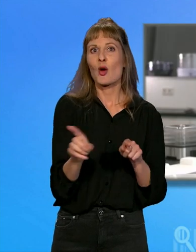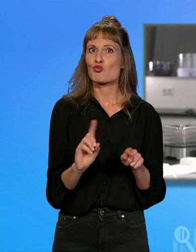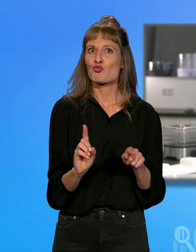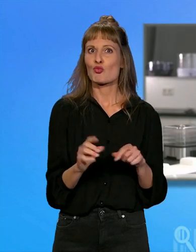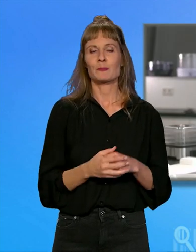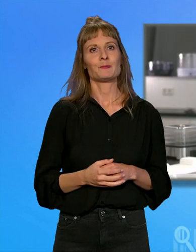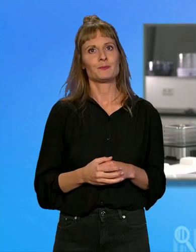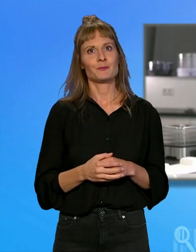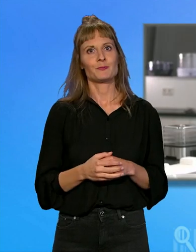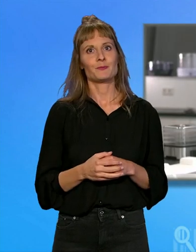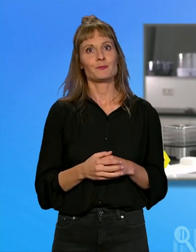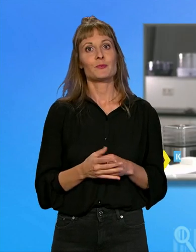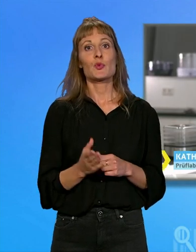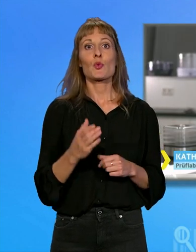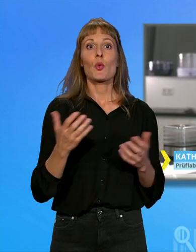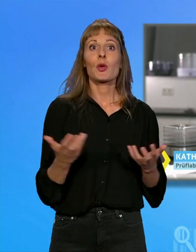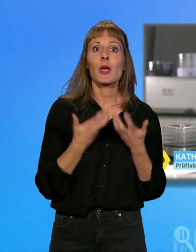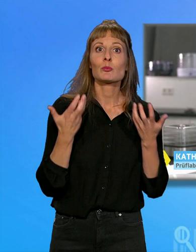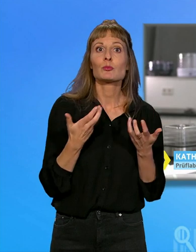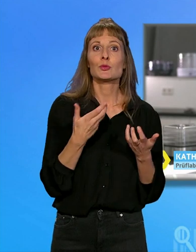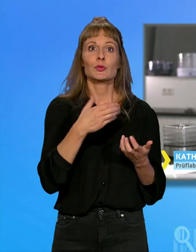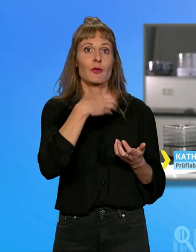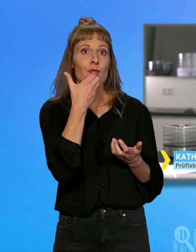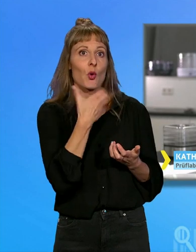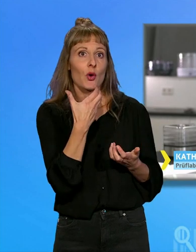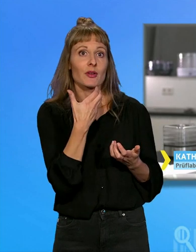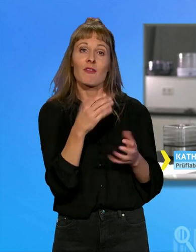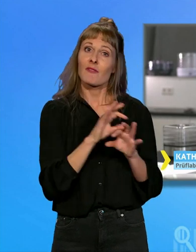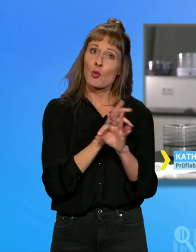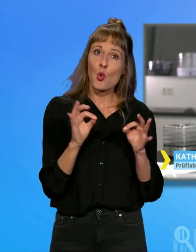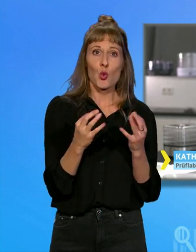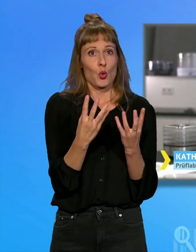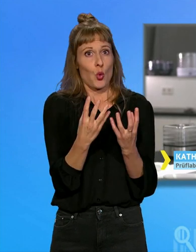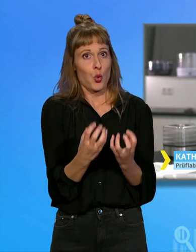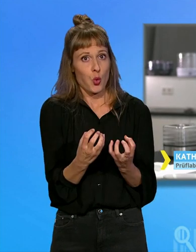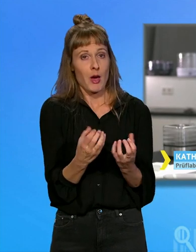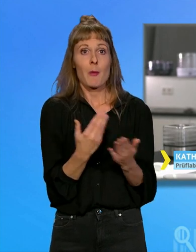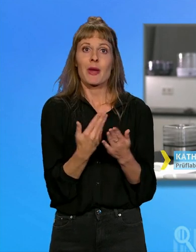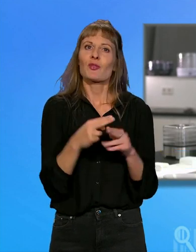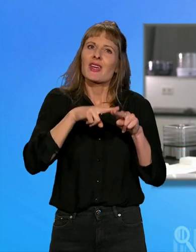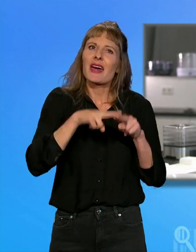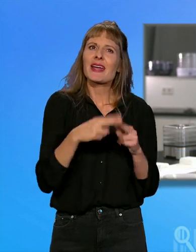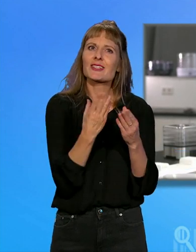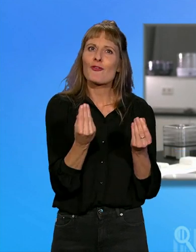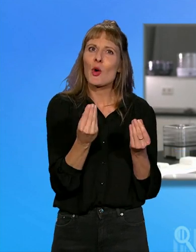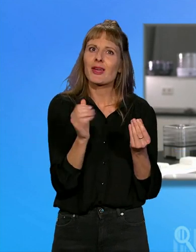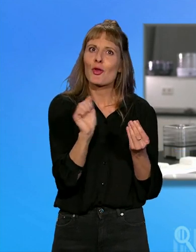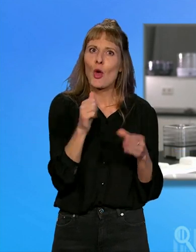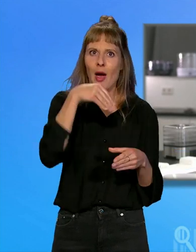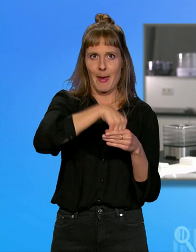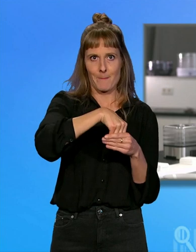Gut gedörrte Gemüse oder auch die Früchte, die haben genau den richtigen Restfeuchtegehalt und sind eben